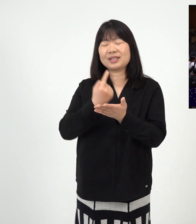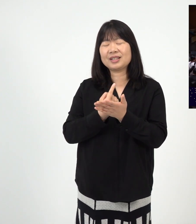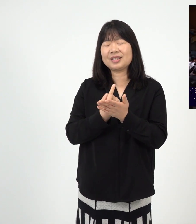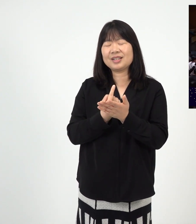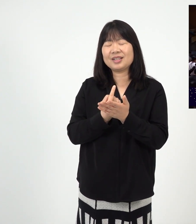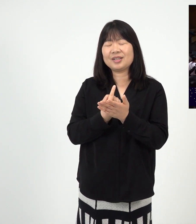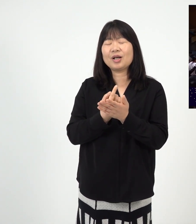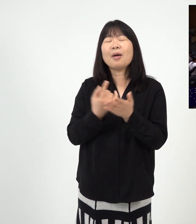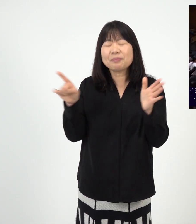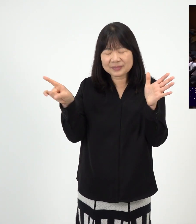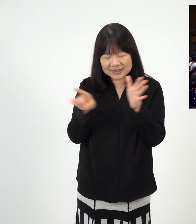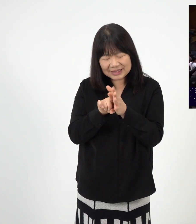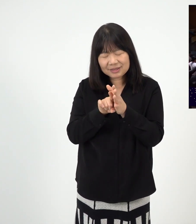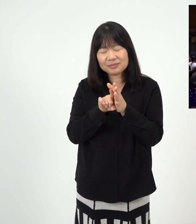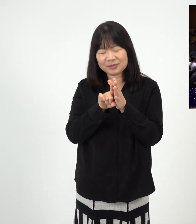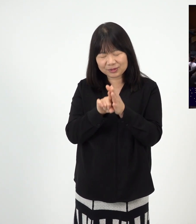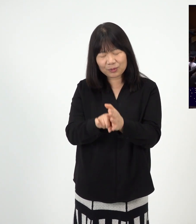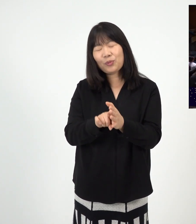믿음으로